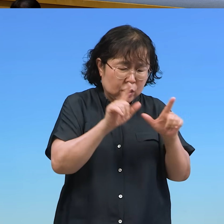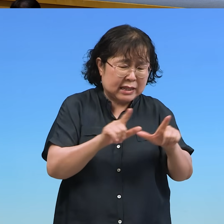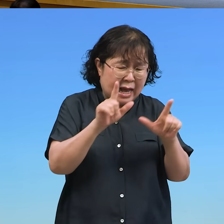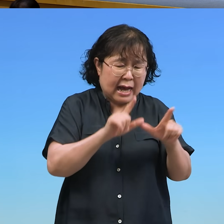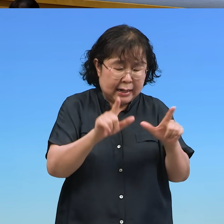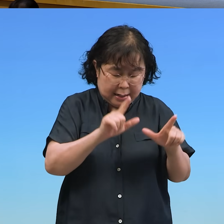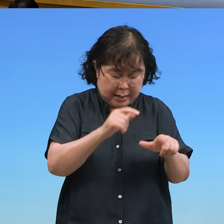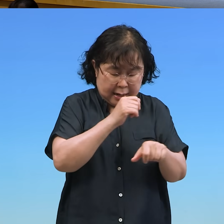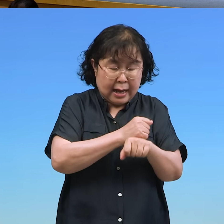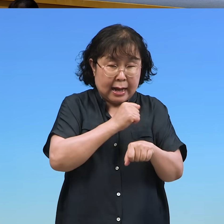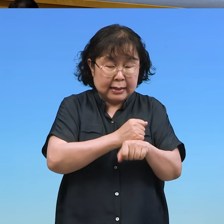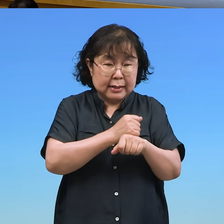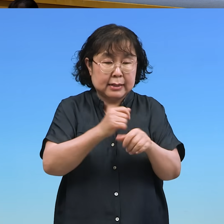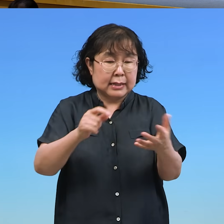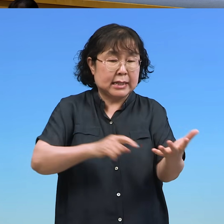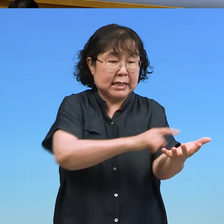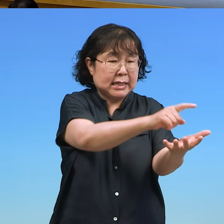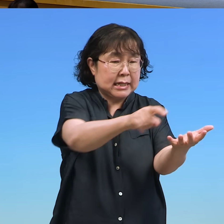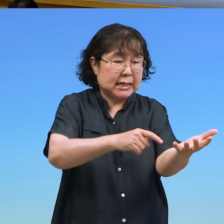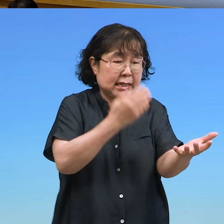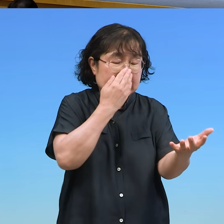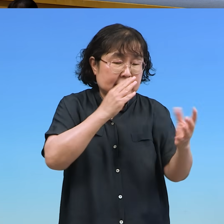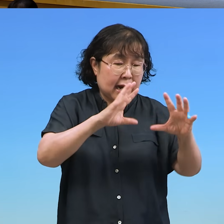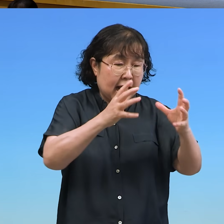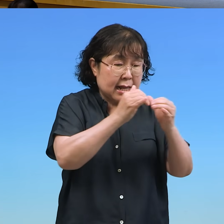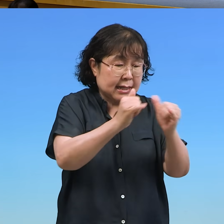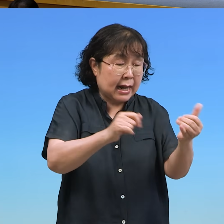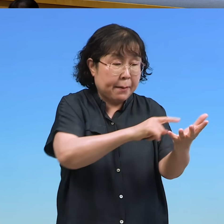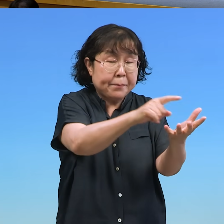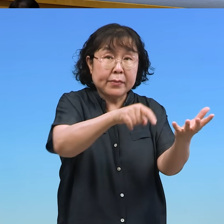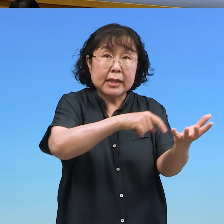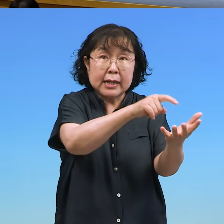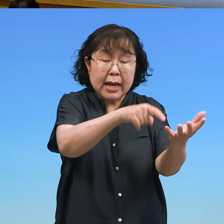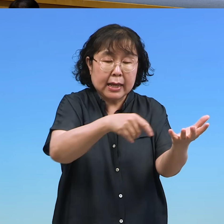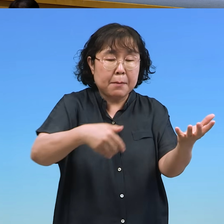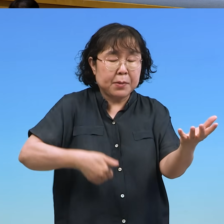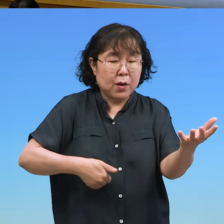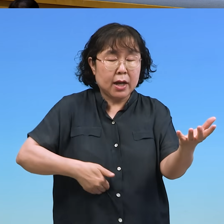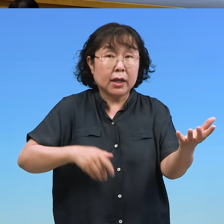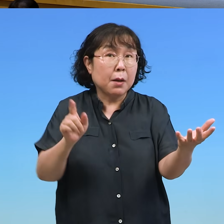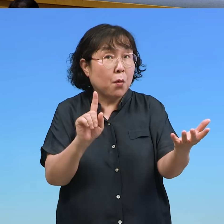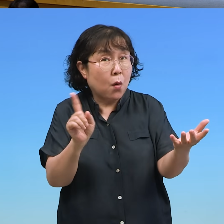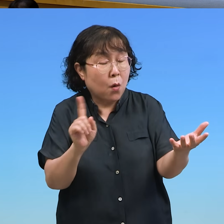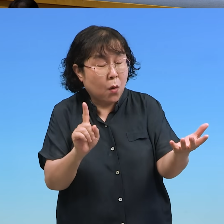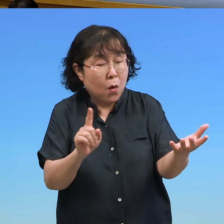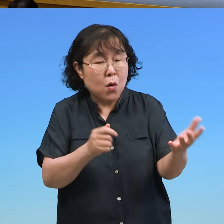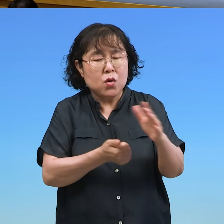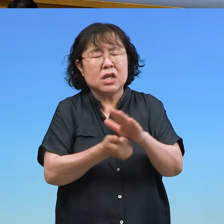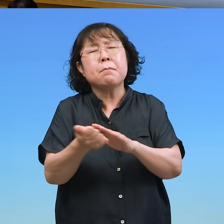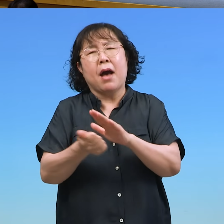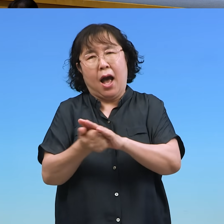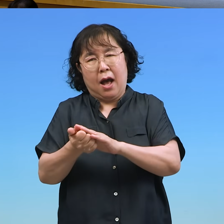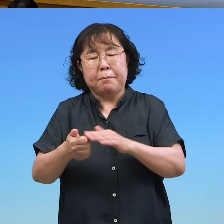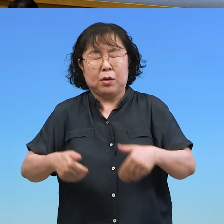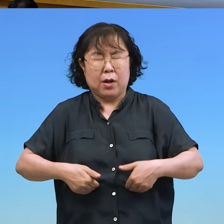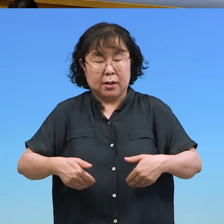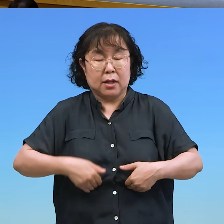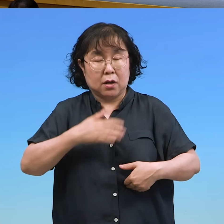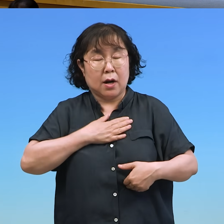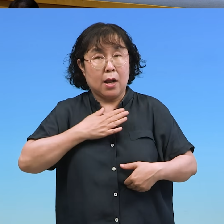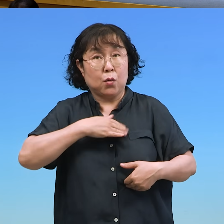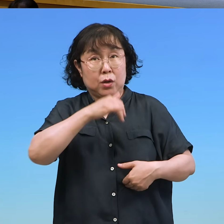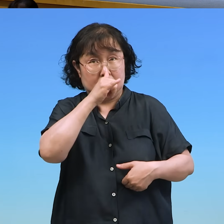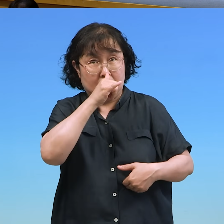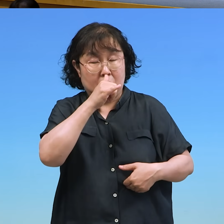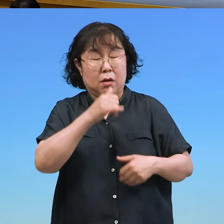그들에게 한순간도 견딜 수 없게 만드는 그 상황에서 그들에게 필요한 게 뭐예요? 희망이거든요.